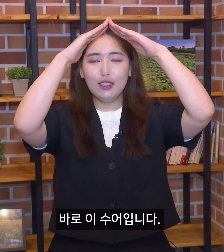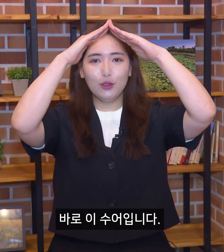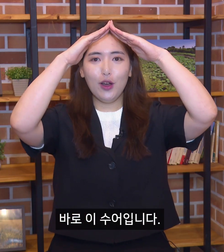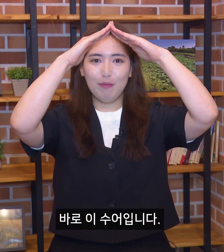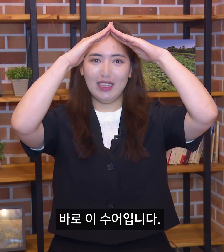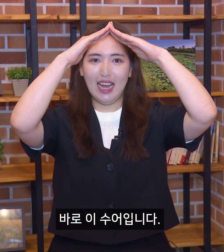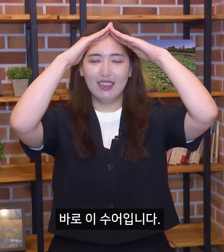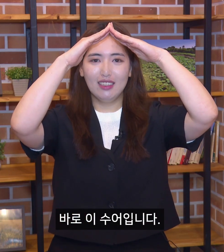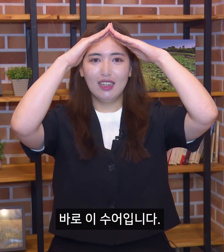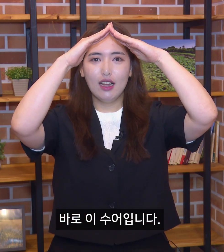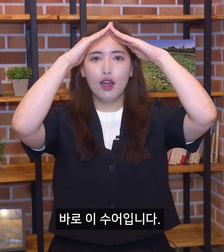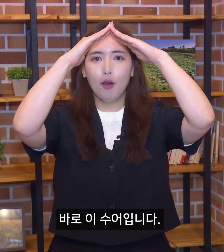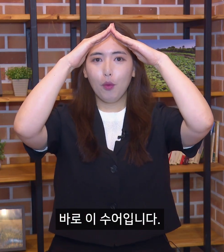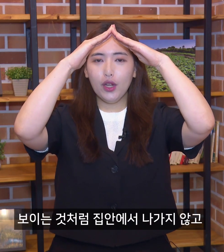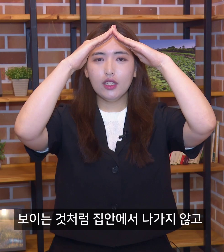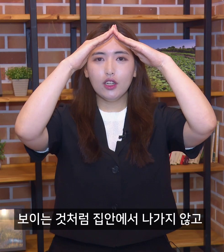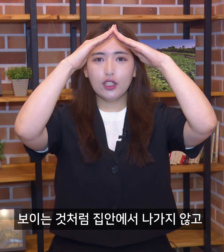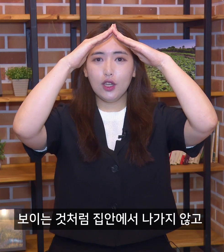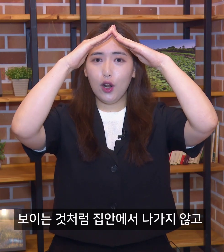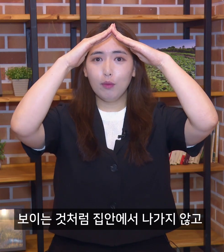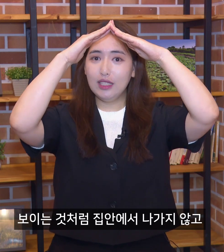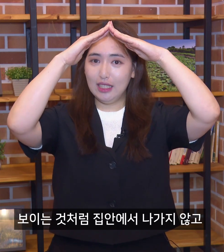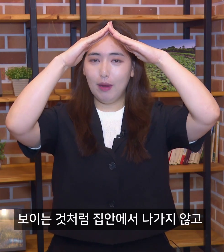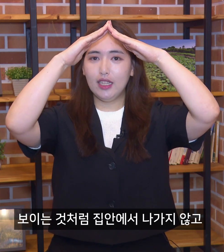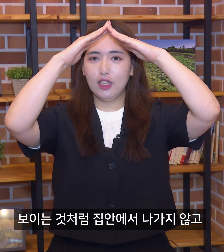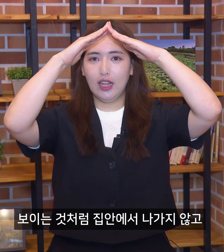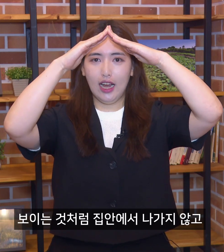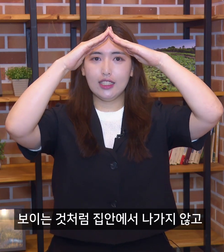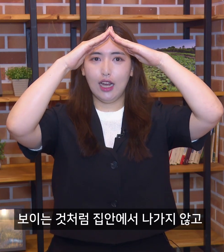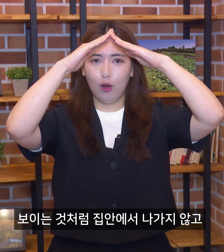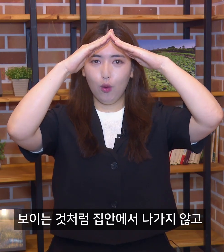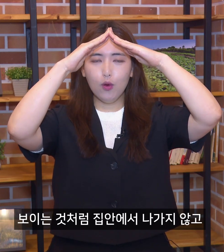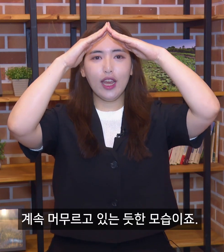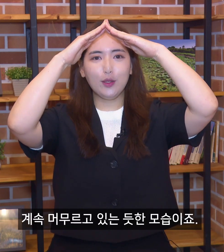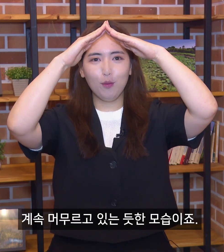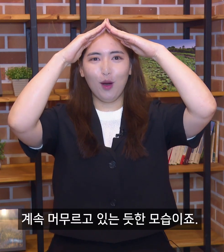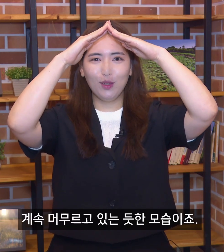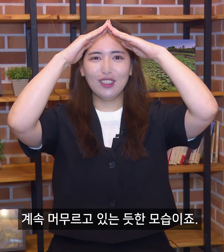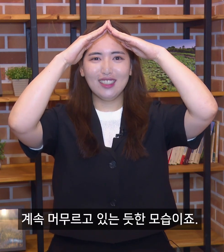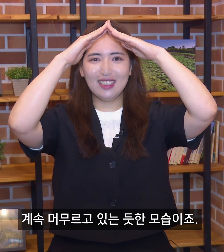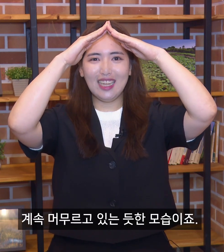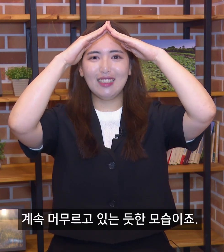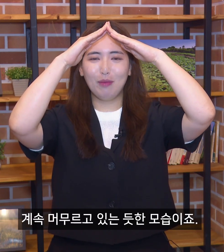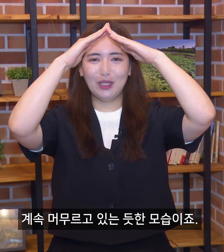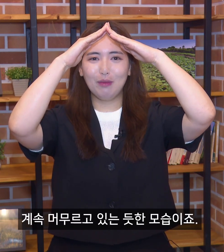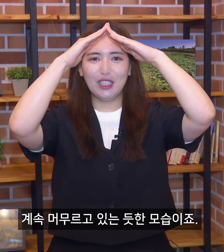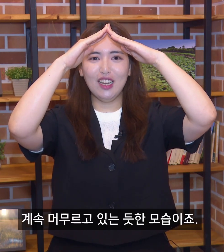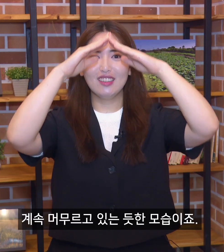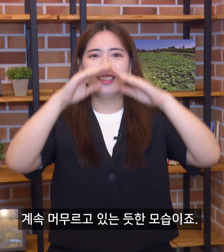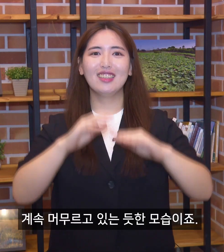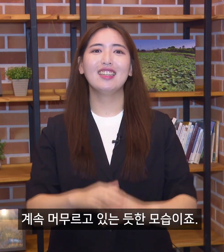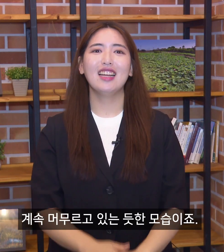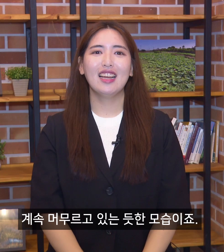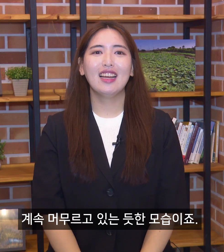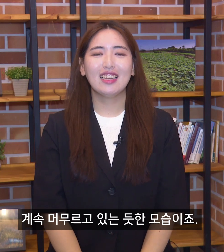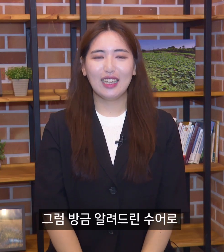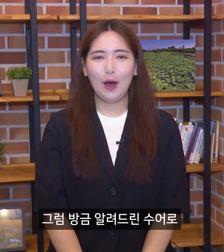수어입니다. 보이는 것처럼 집 안에서 나가지 않고 계속 머무르는 듯한 모습이죠? 그럼